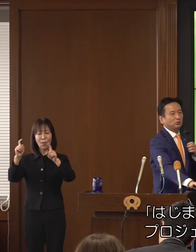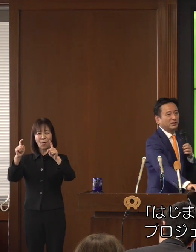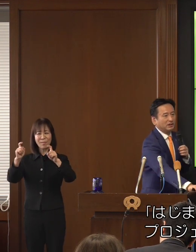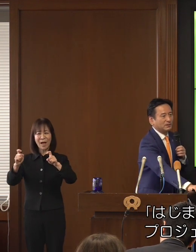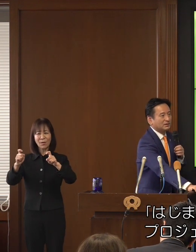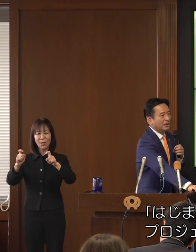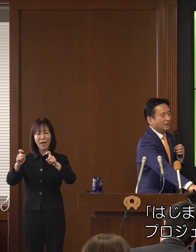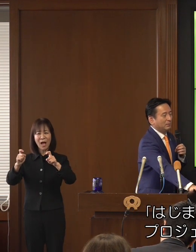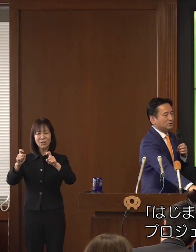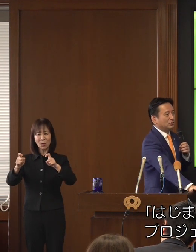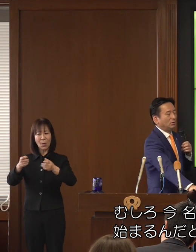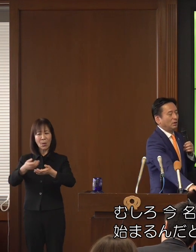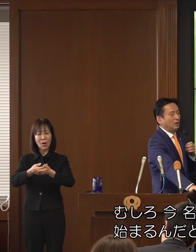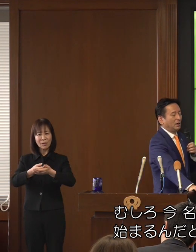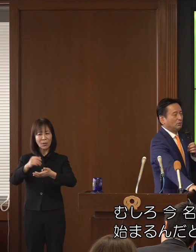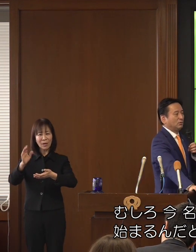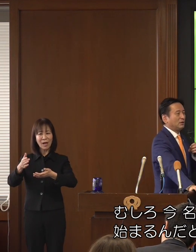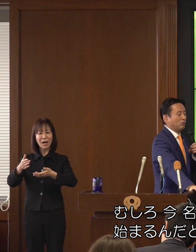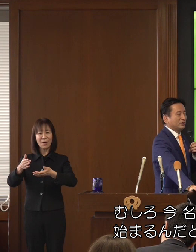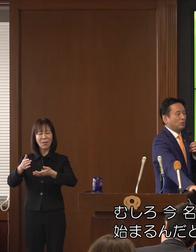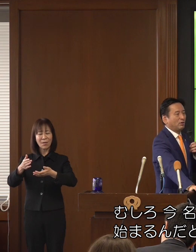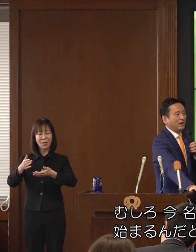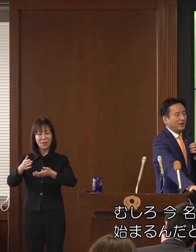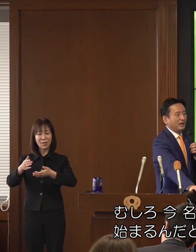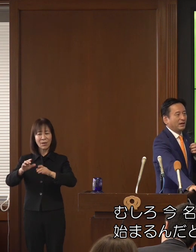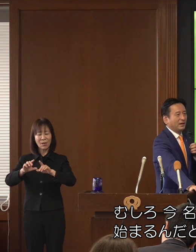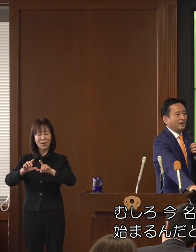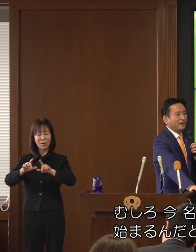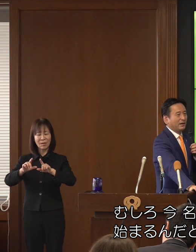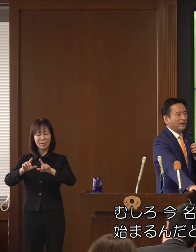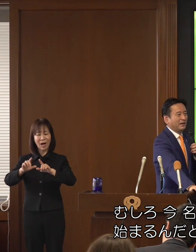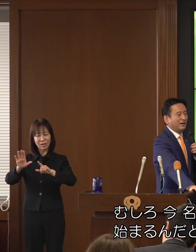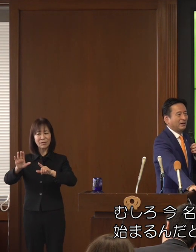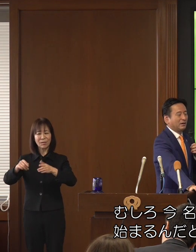というプロジェクトをやっています。むしろ名古屋城は